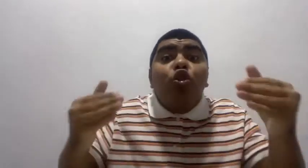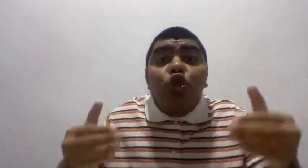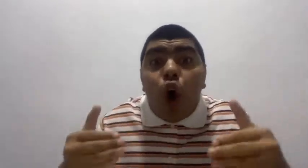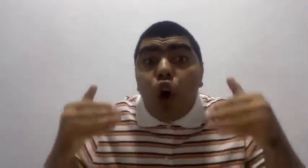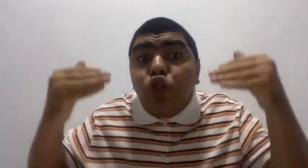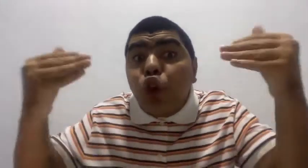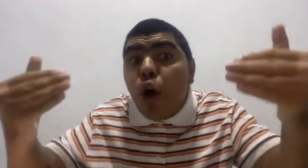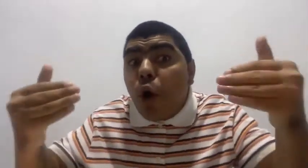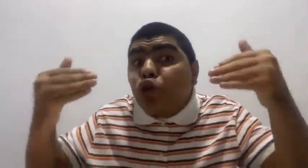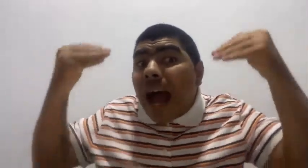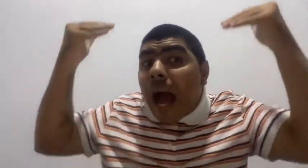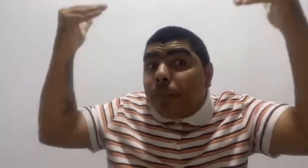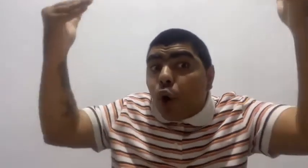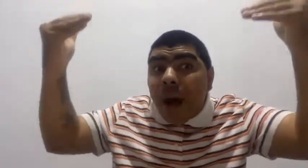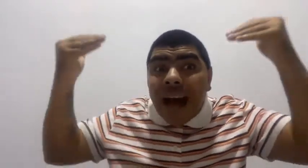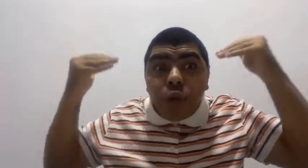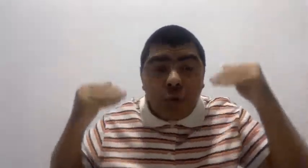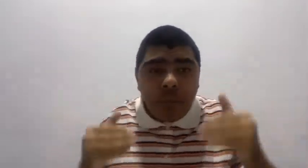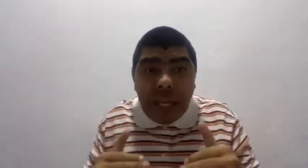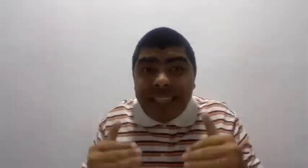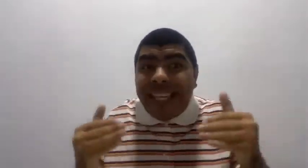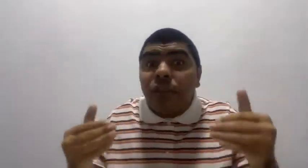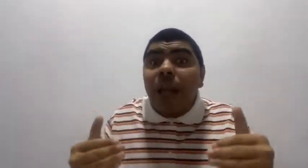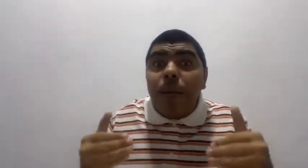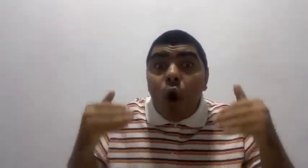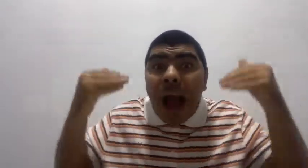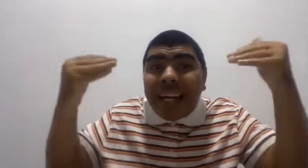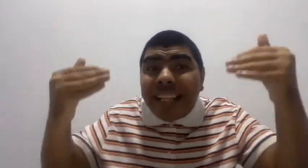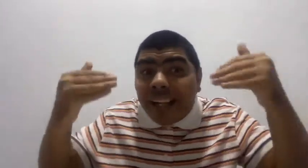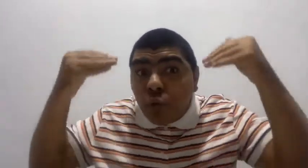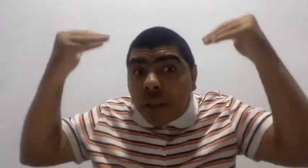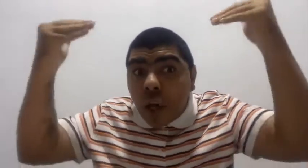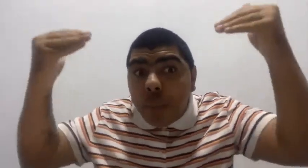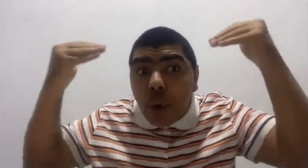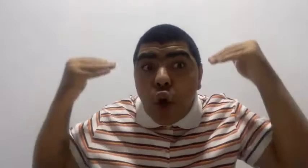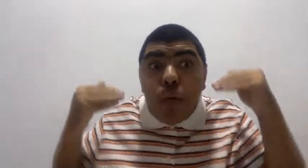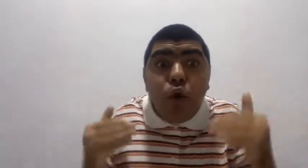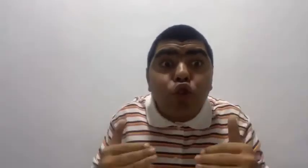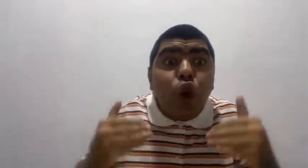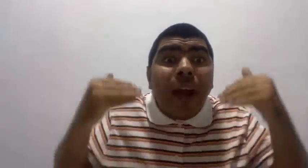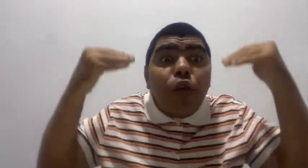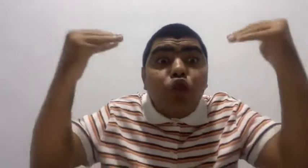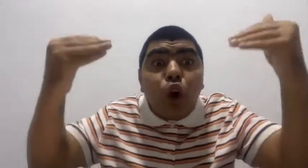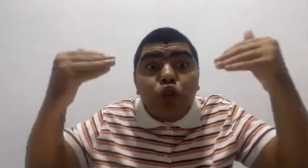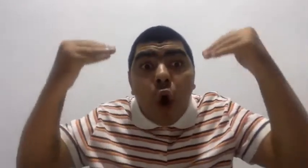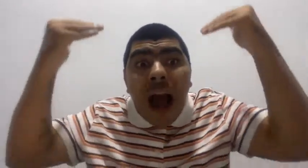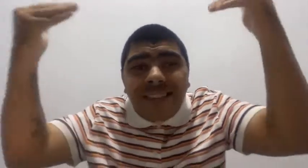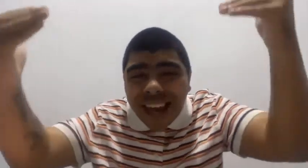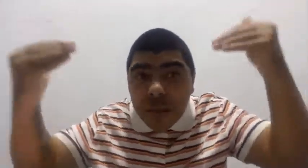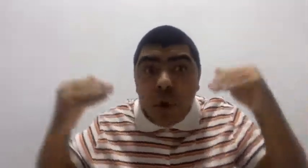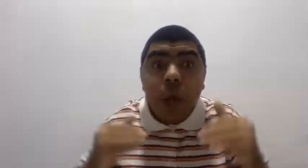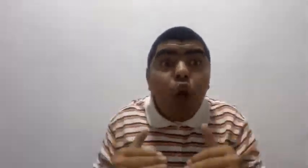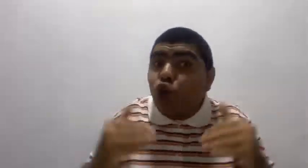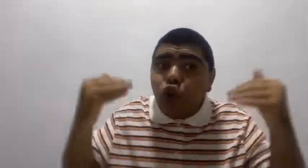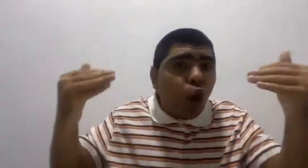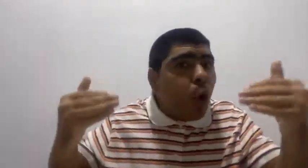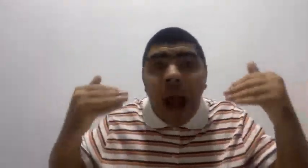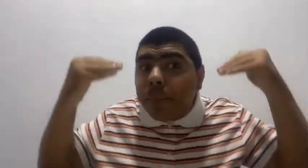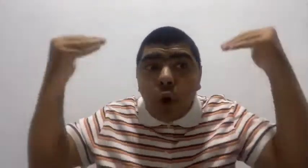No somos aprobados ni estamos agradando a Dios por lo mucho que nosotros hacemos. No somos